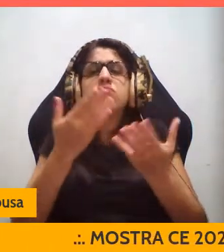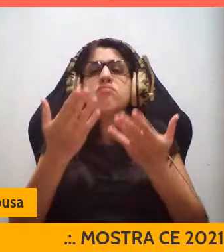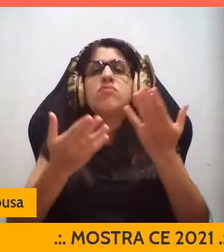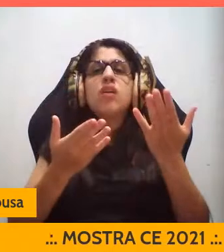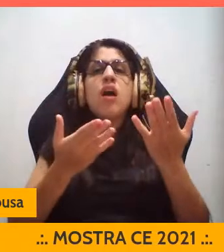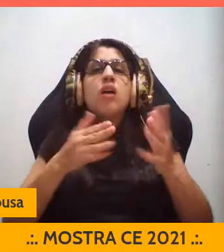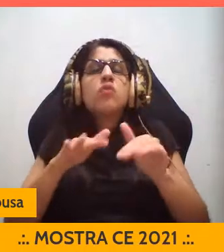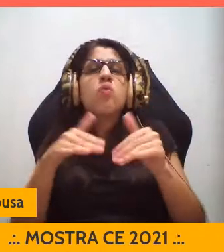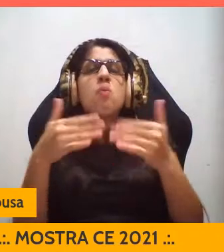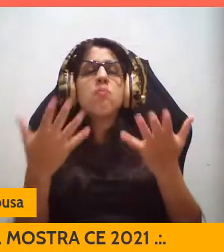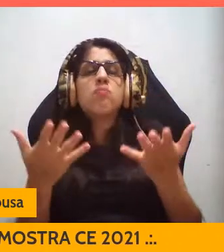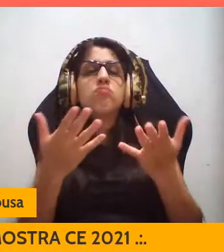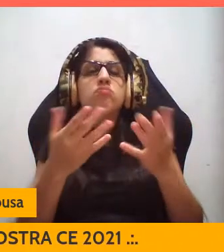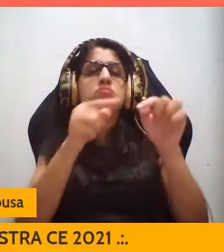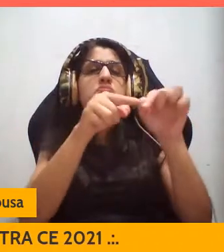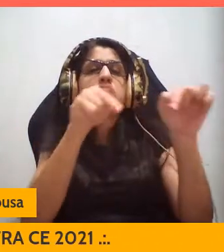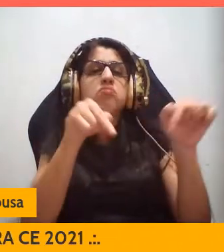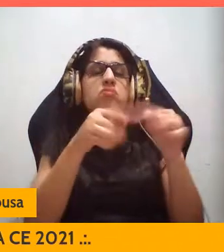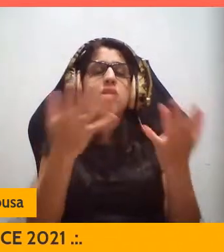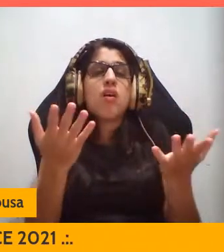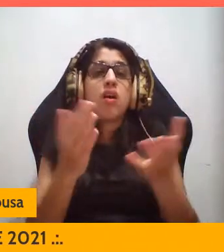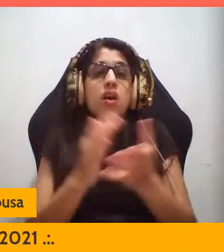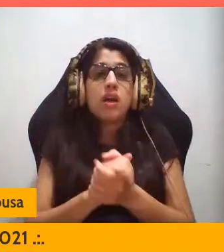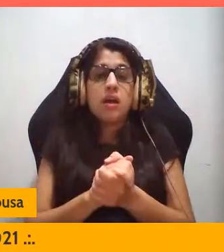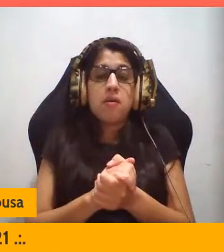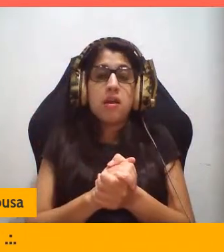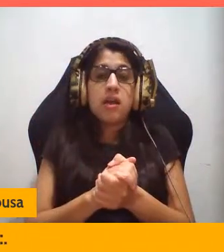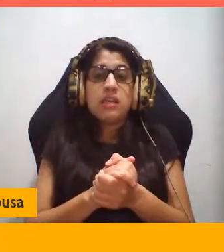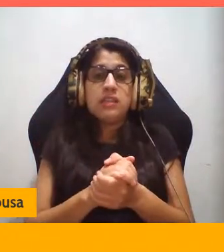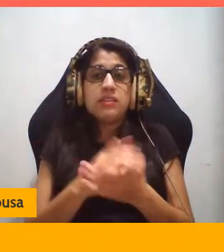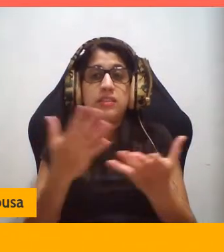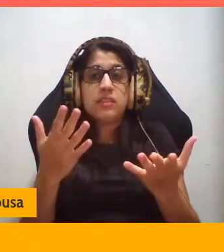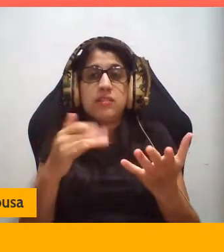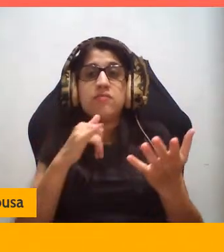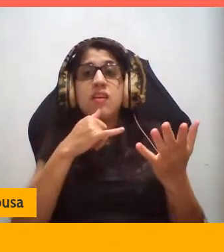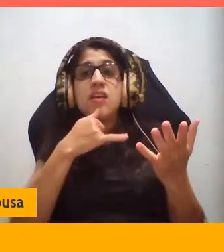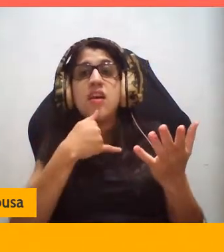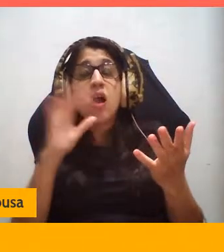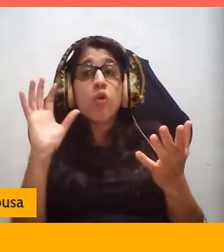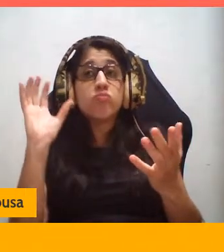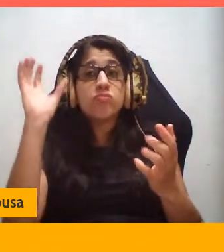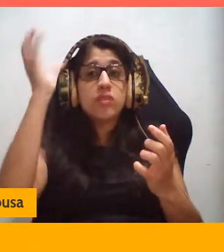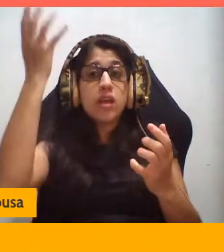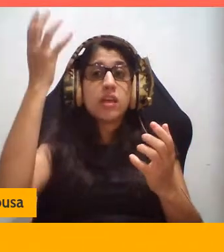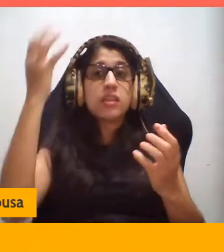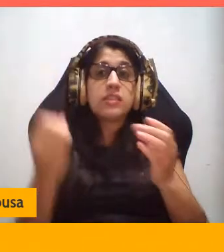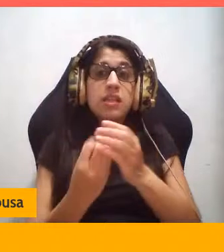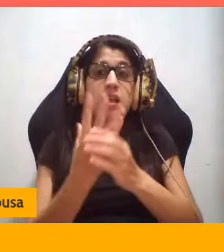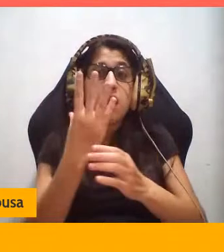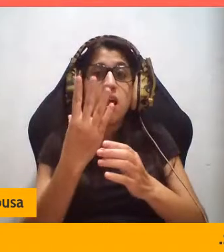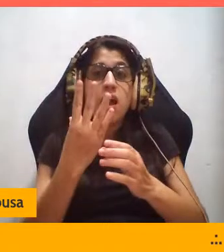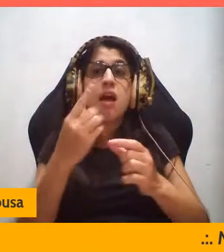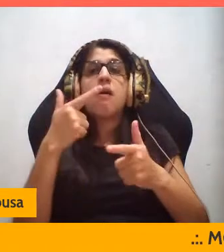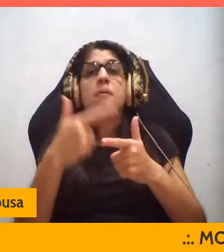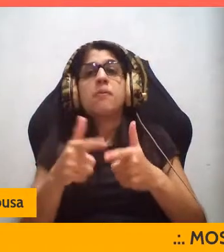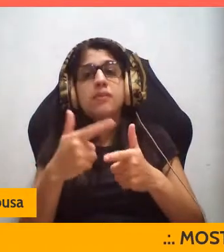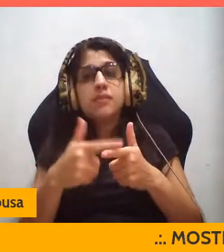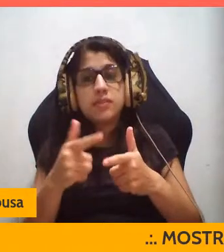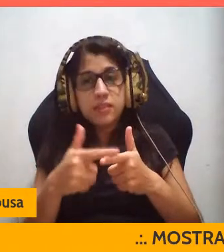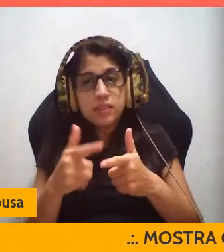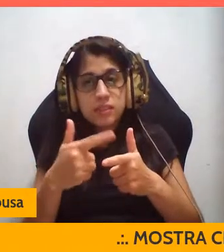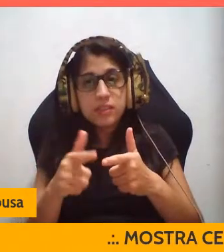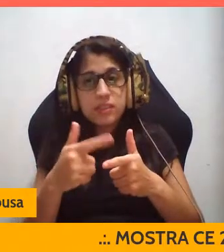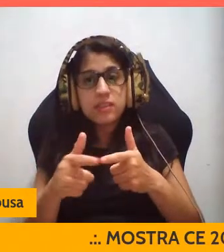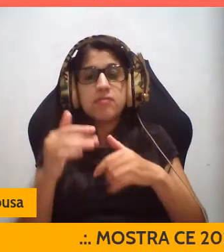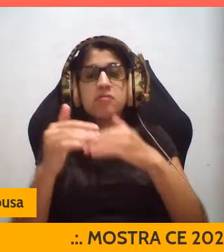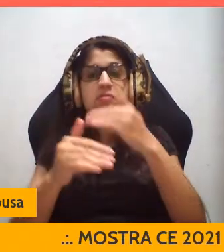como infelizmente acontece, né, de criar problemas de pesquisa, os